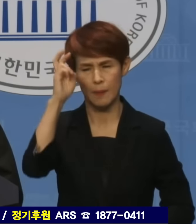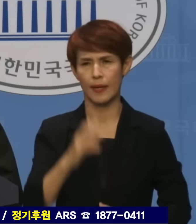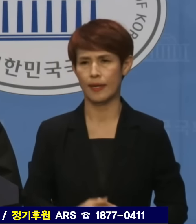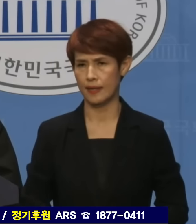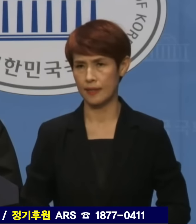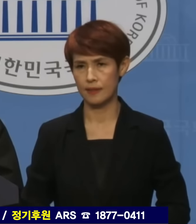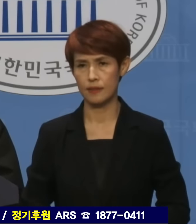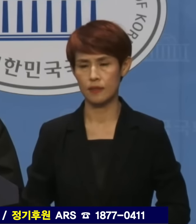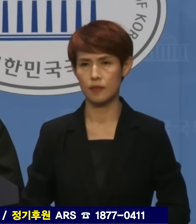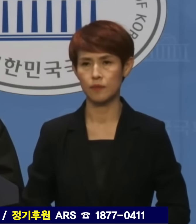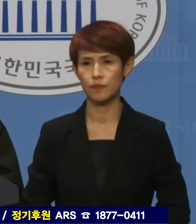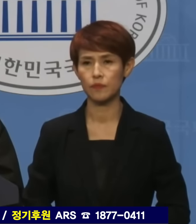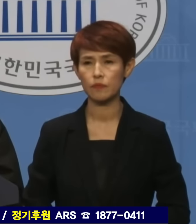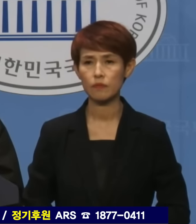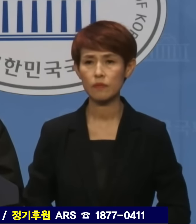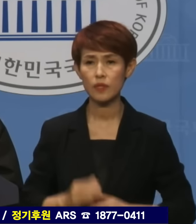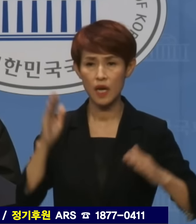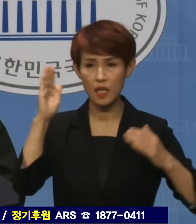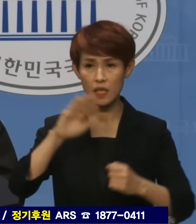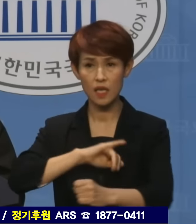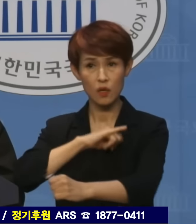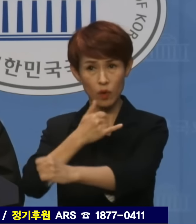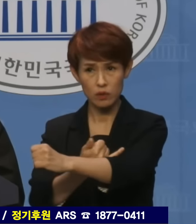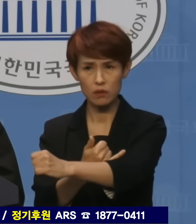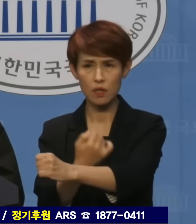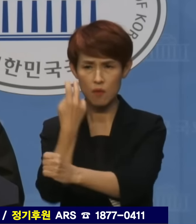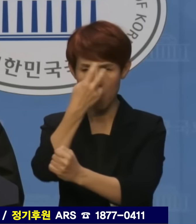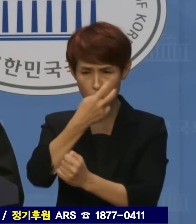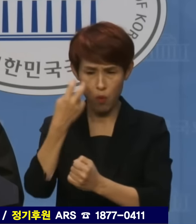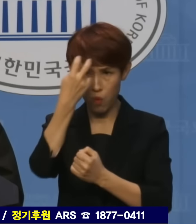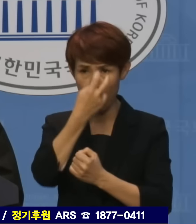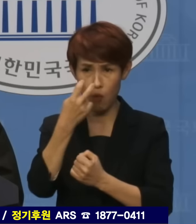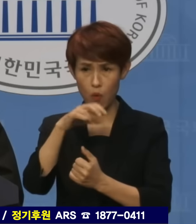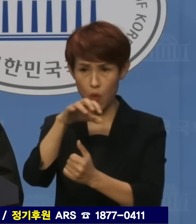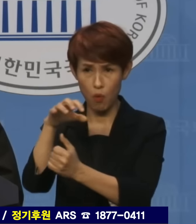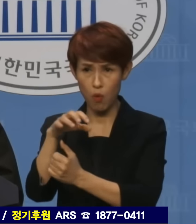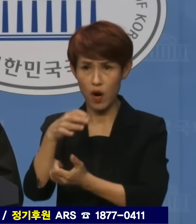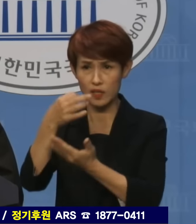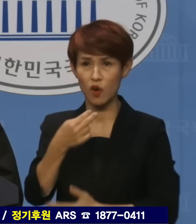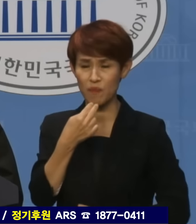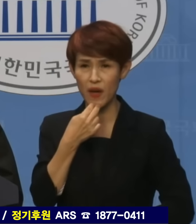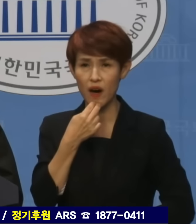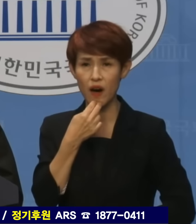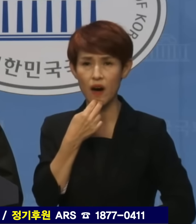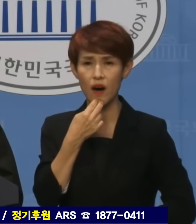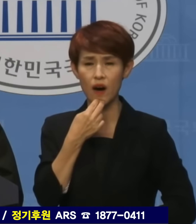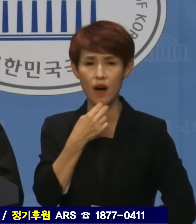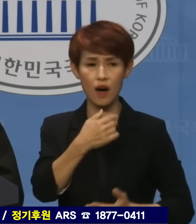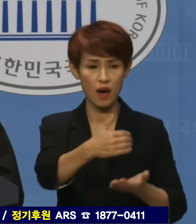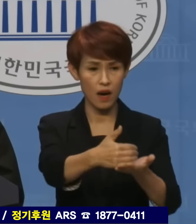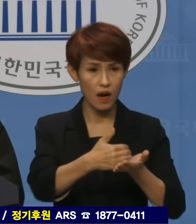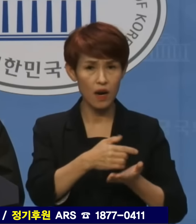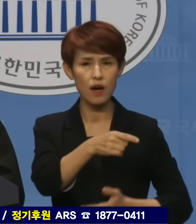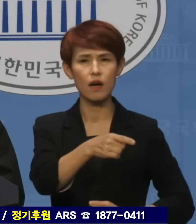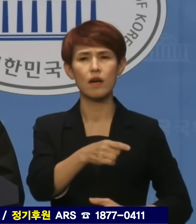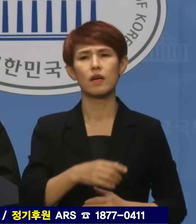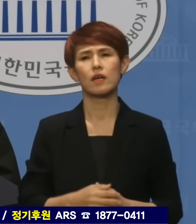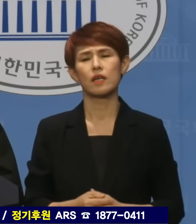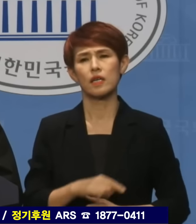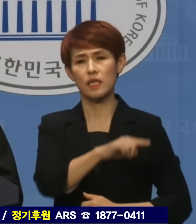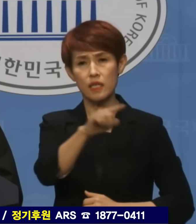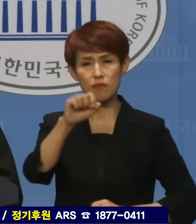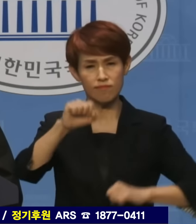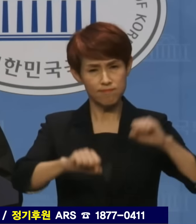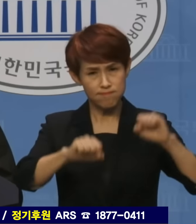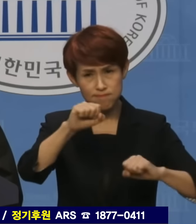것입니다. 학생 인권은 보호가치가 없다는 국민의힘 서울시 의원들의 주장은 그동안 이들이